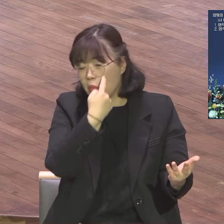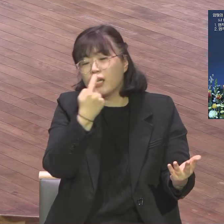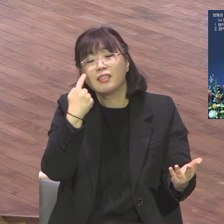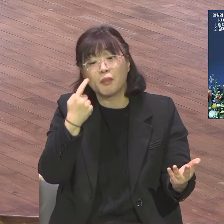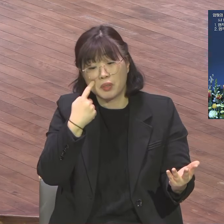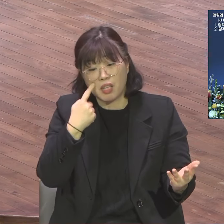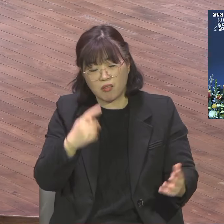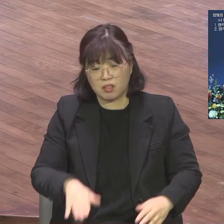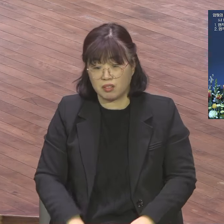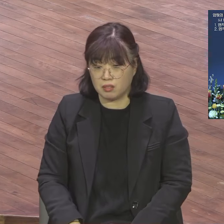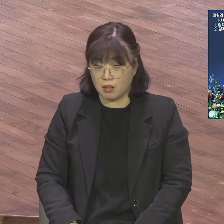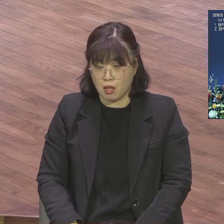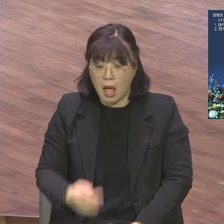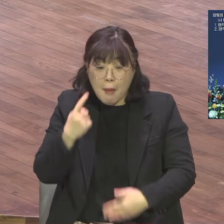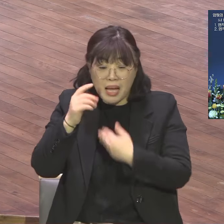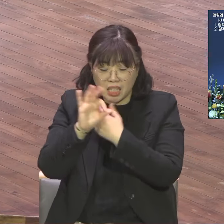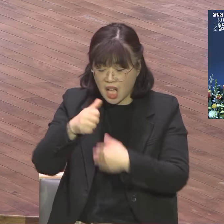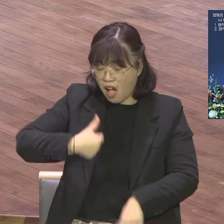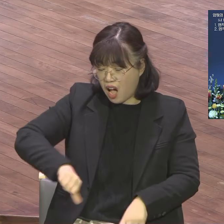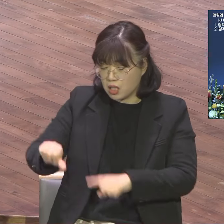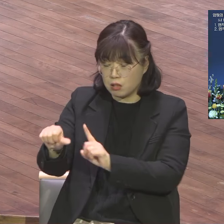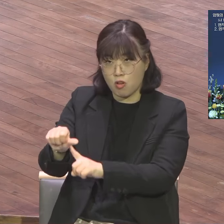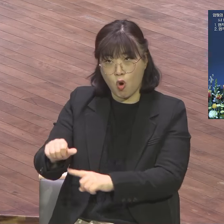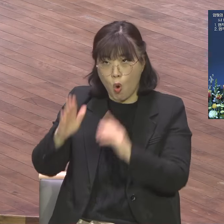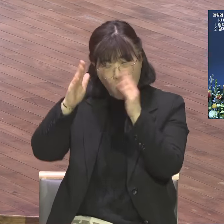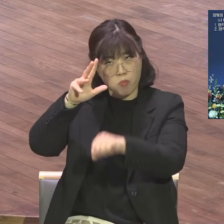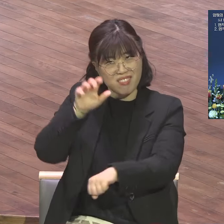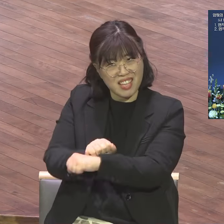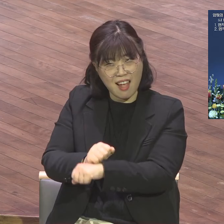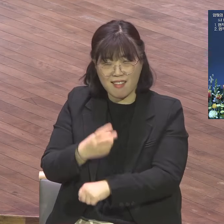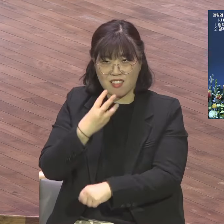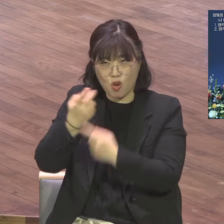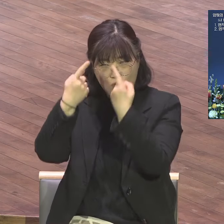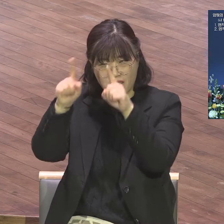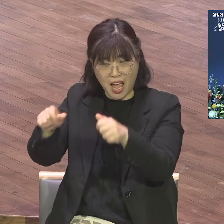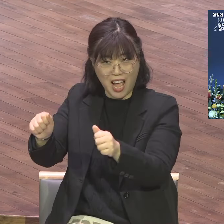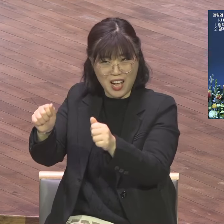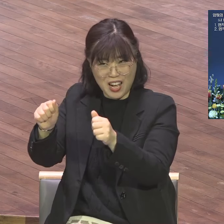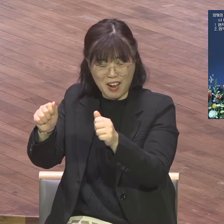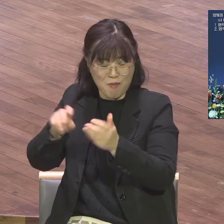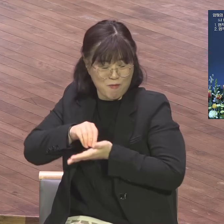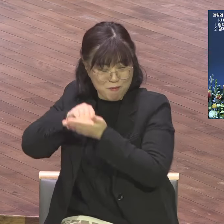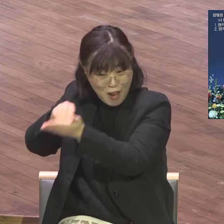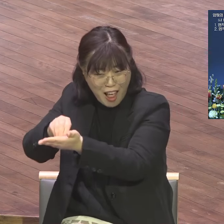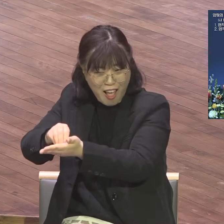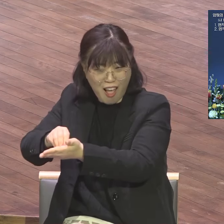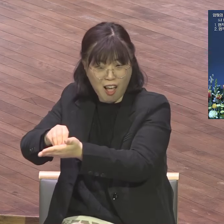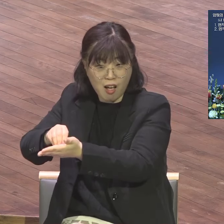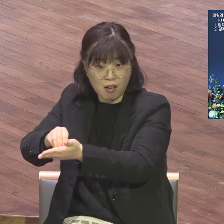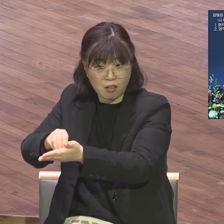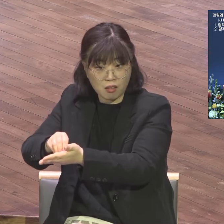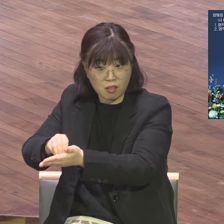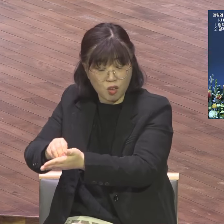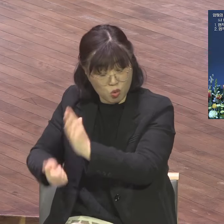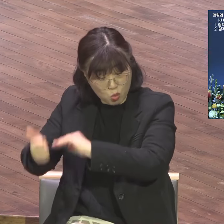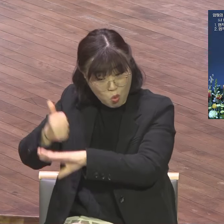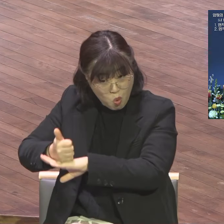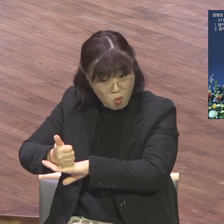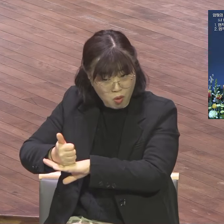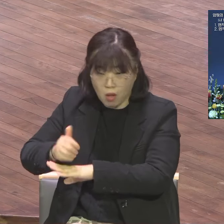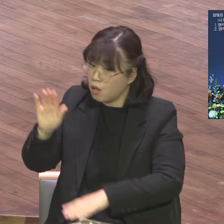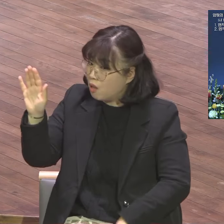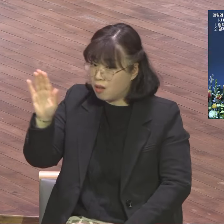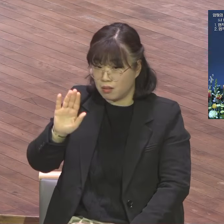서울대를 가고 하버드 가도 뻥이야. 아무 소용이 없어 그거. 지 잘났다고 절대로 아버지 말 엄마 말 안 들어요.